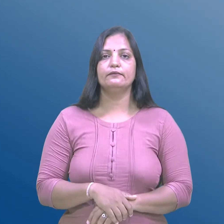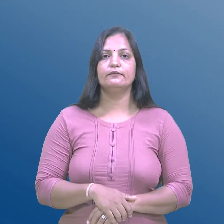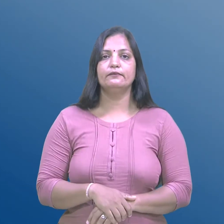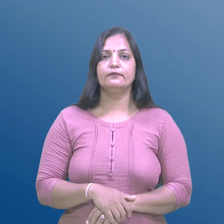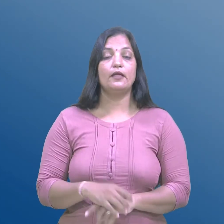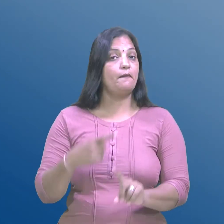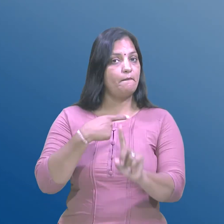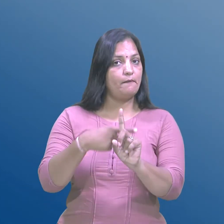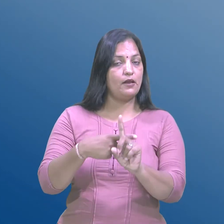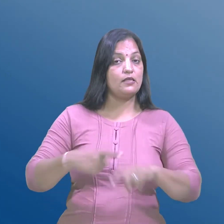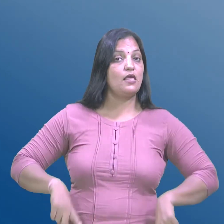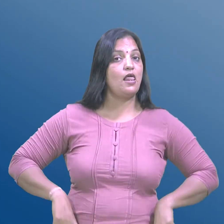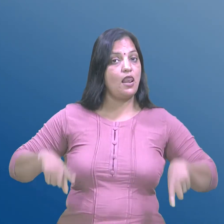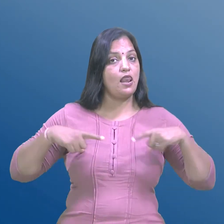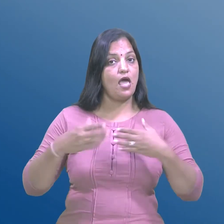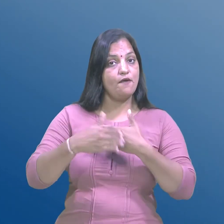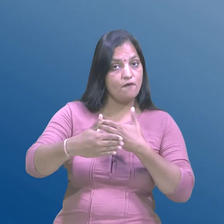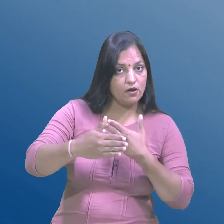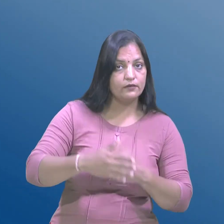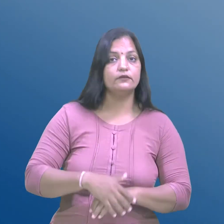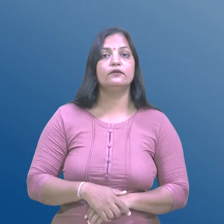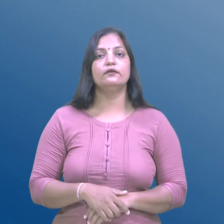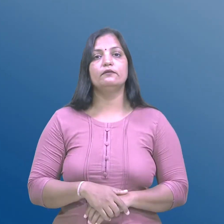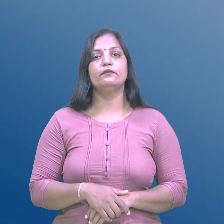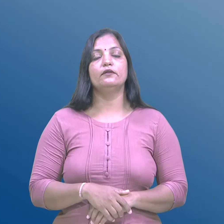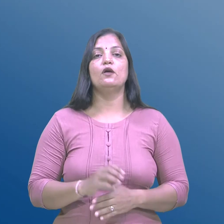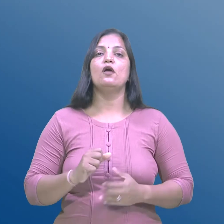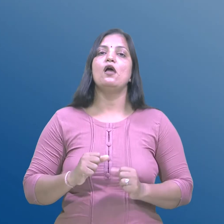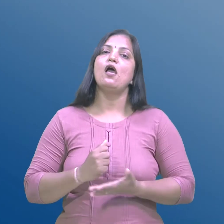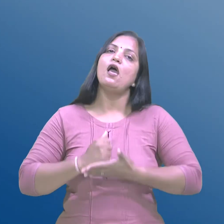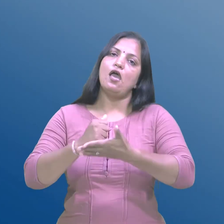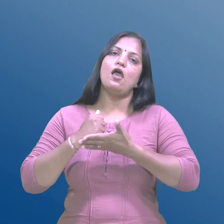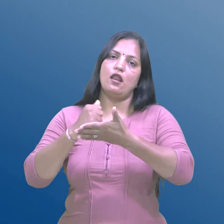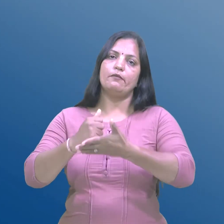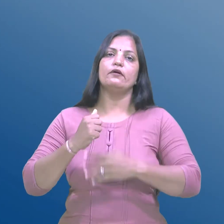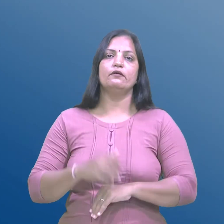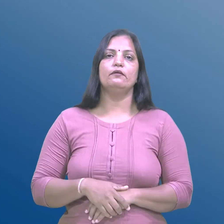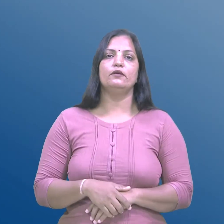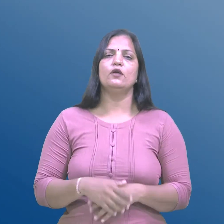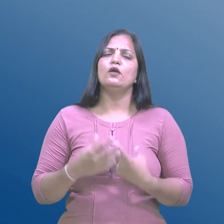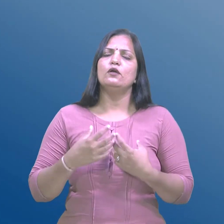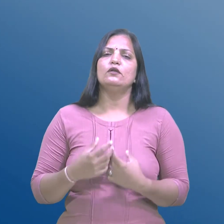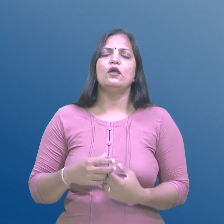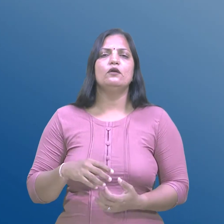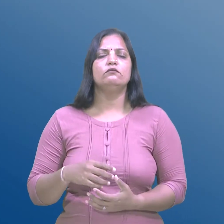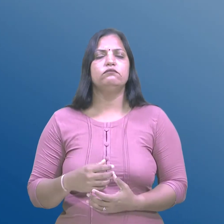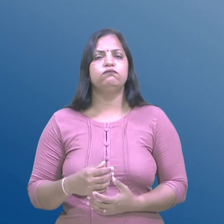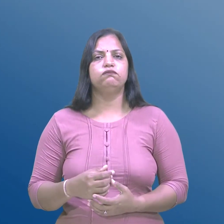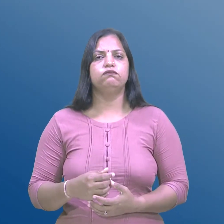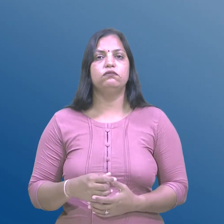સાથે જીવન જીવવામાં મદદ કરવા જરૂરી વ્યક્તિગત સહયોગ સહિત